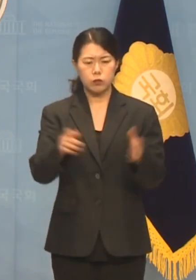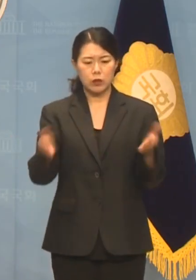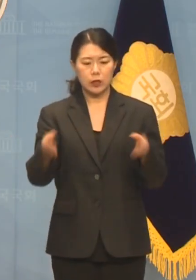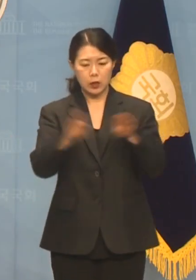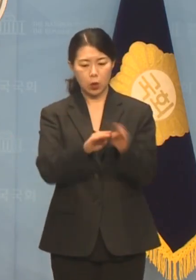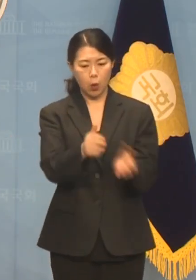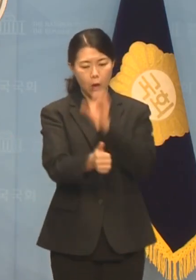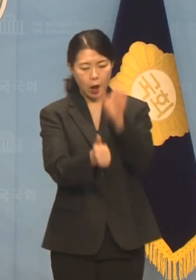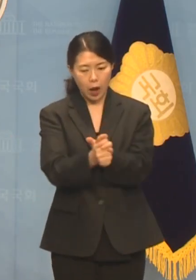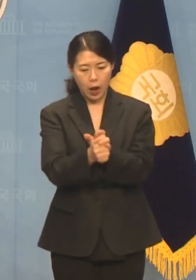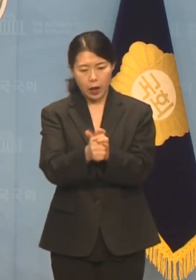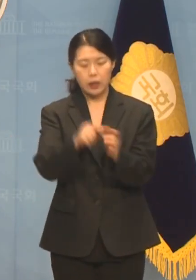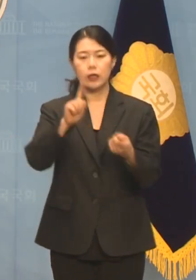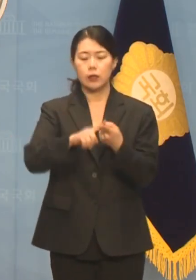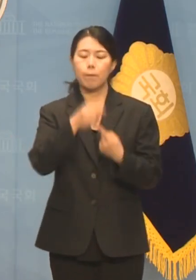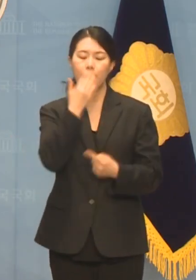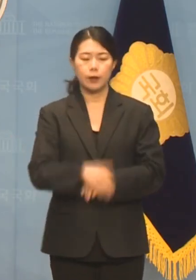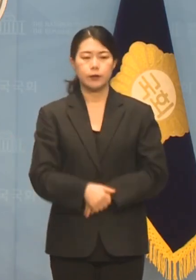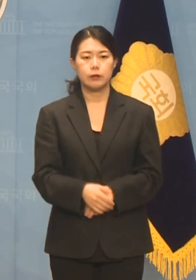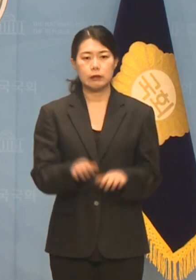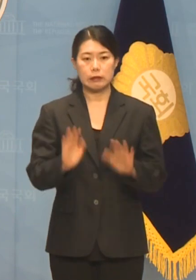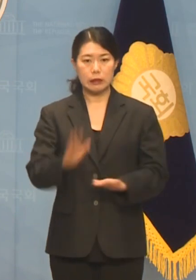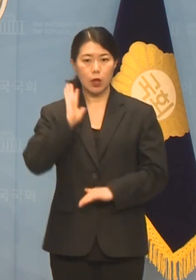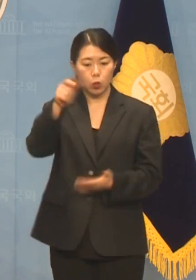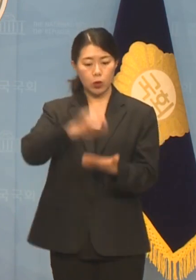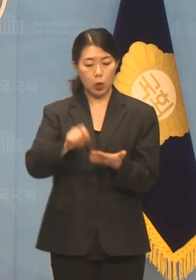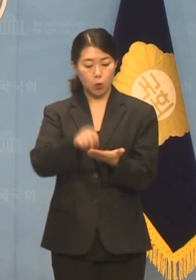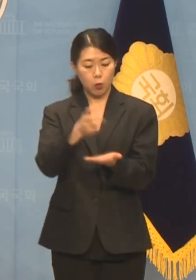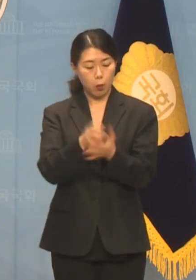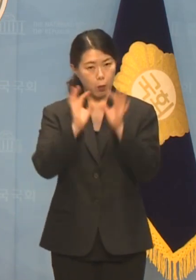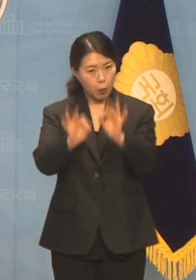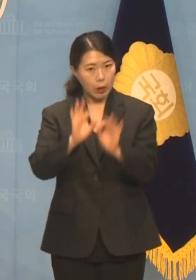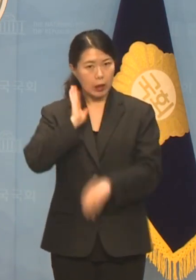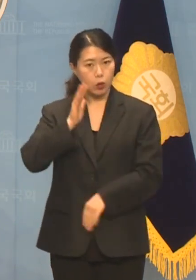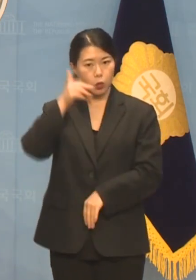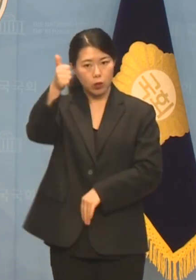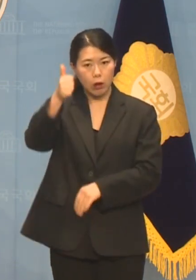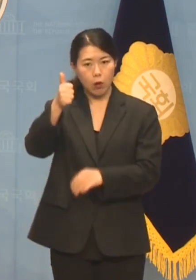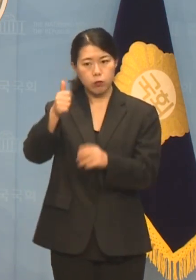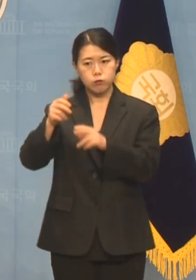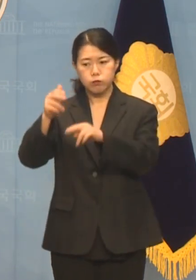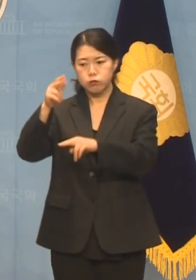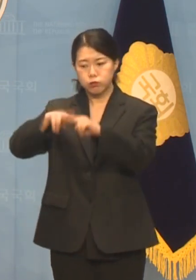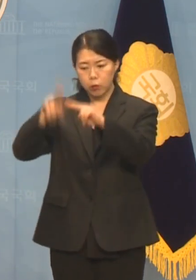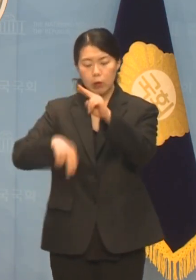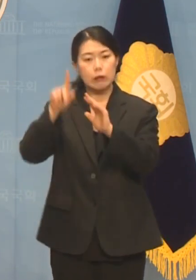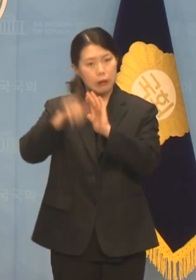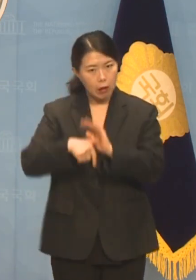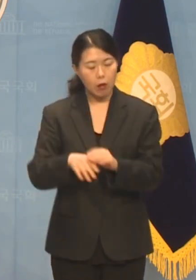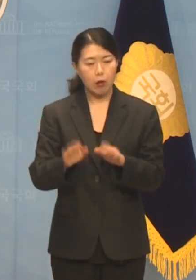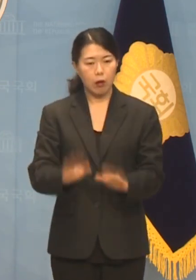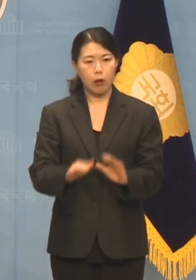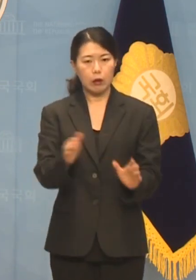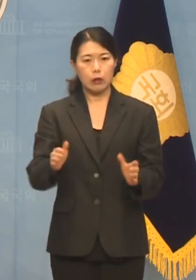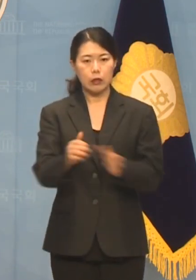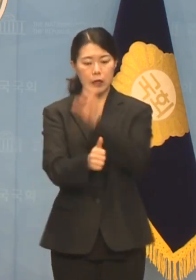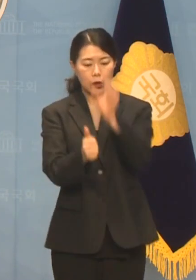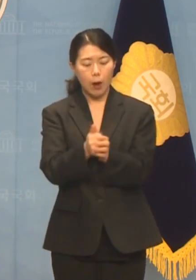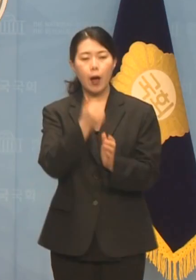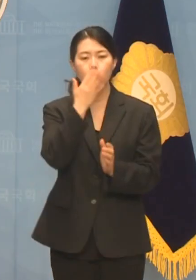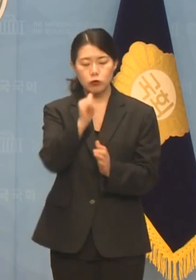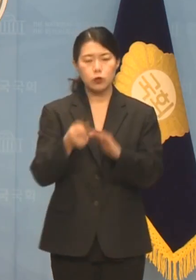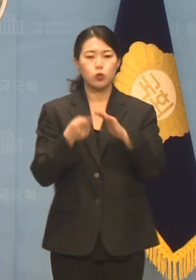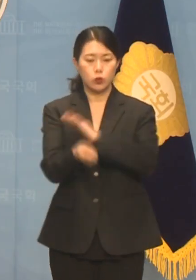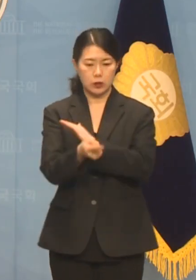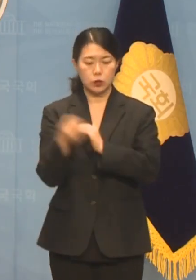가능하도록 규정했습니다. 현행 대통령 기록물법에는 대통령의 거리 시에 이관에 필요한 조치를 하고